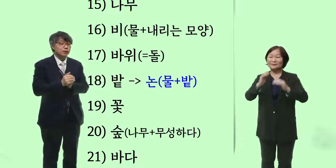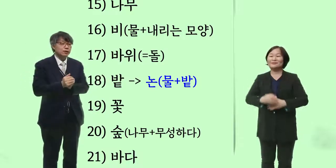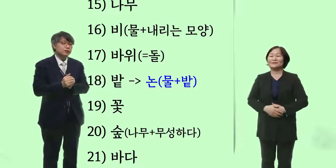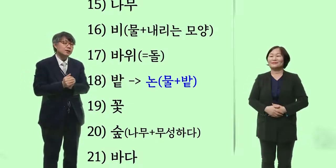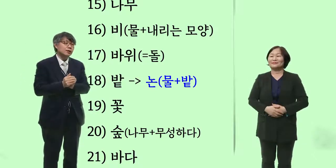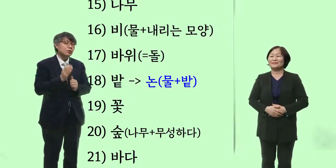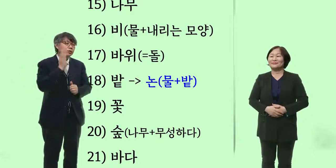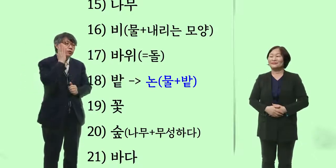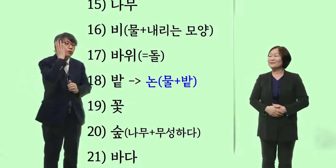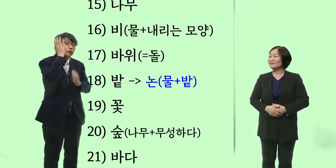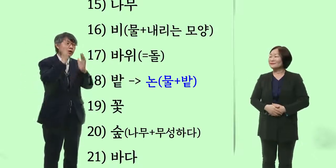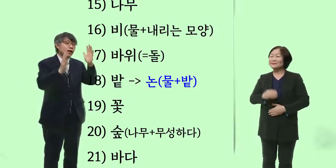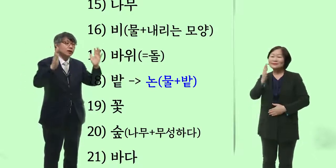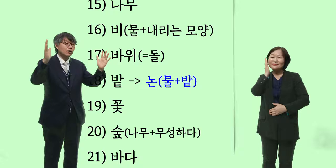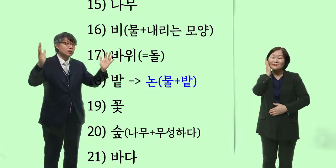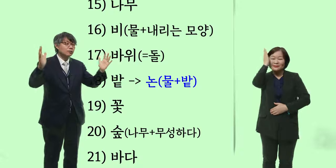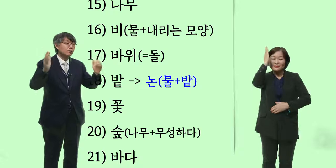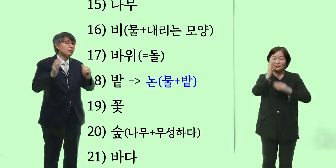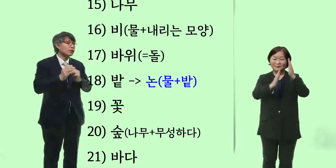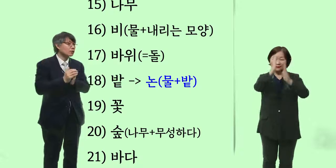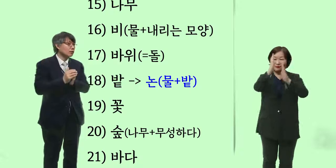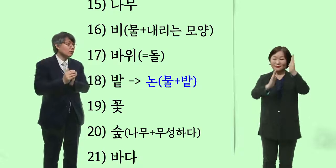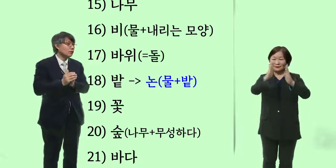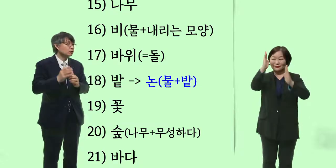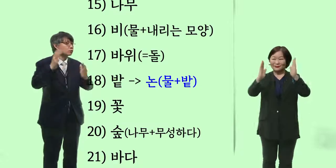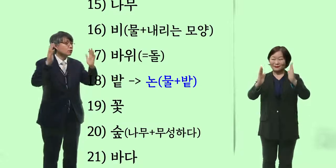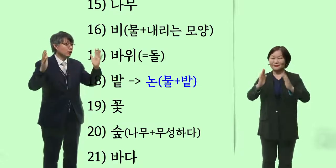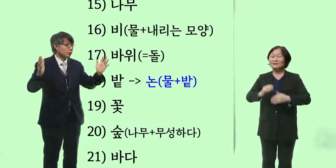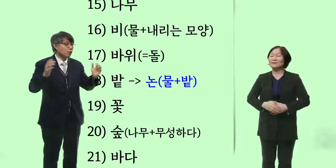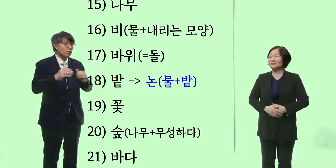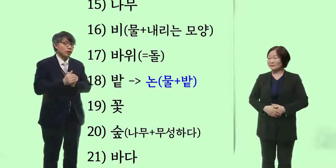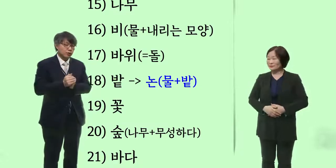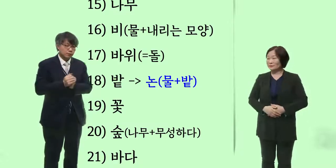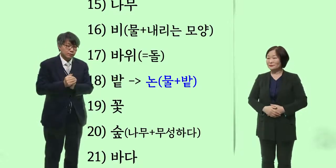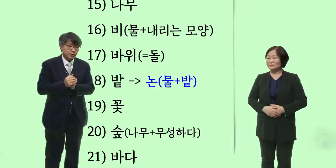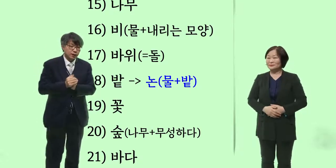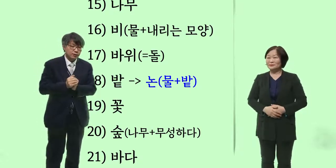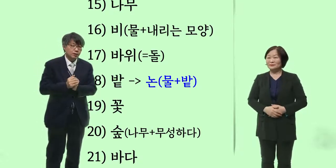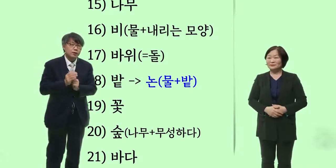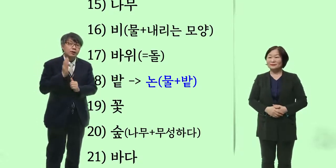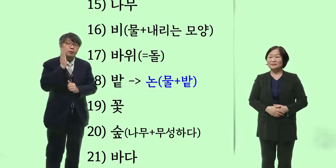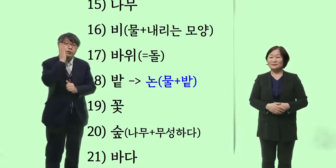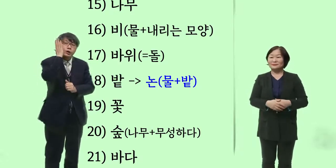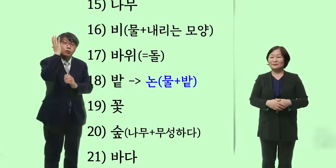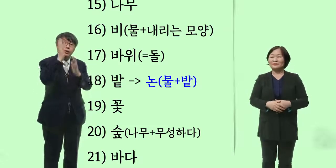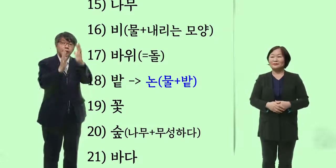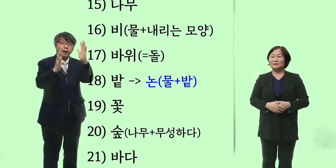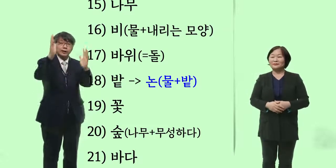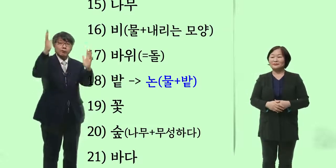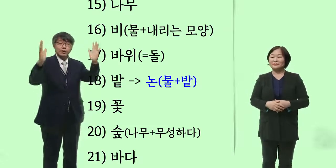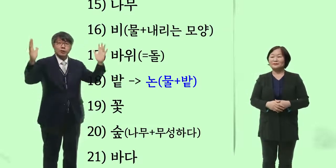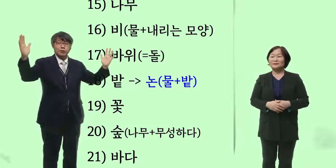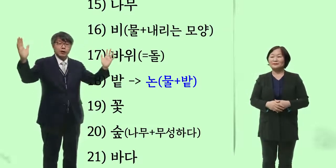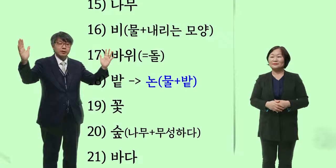그래서 녹색으로 이렇게 하는 거는 풀밭도 되고요. 숲도 되고 그렇게 할 수 있습니다. 그래서 녹색으로 이렇게 막 나무가 이렇게 솟아 있는